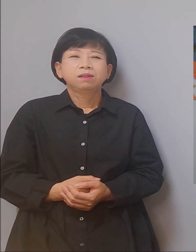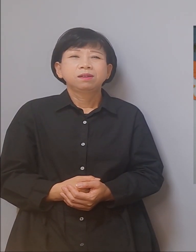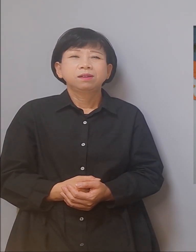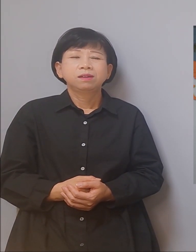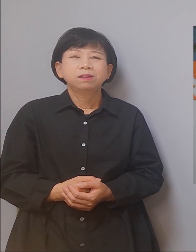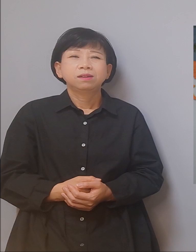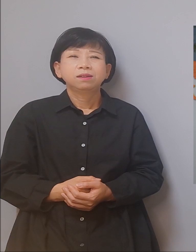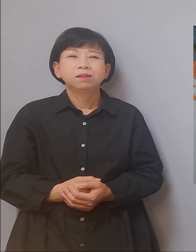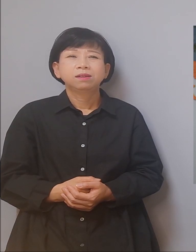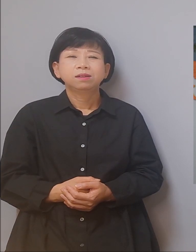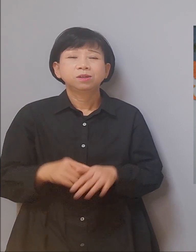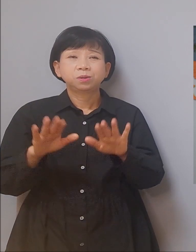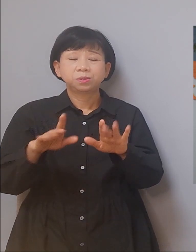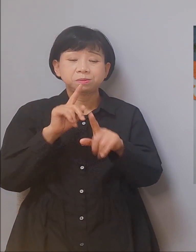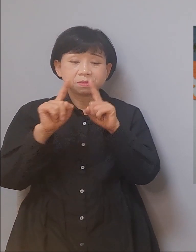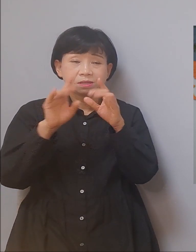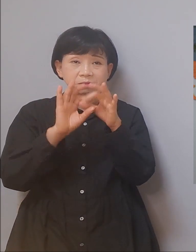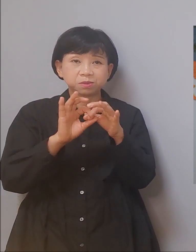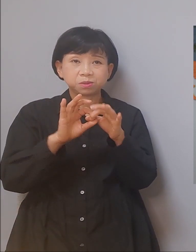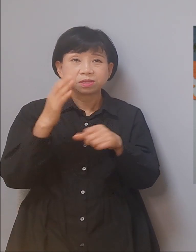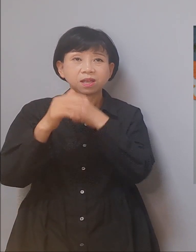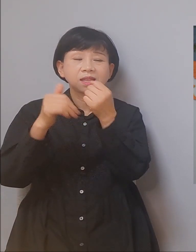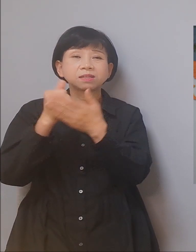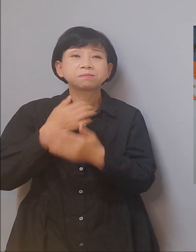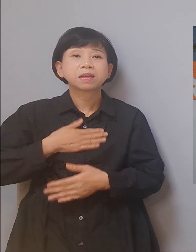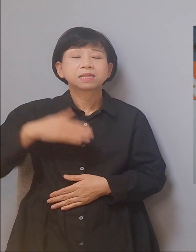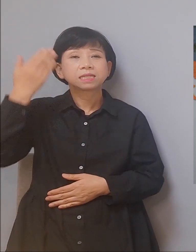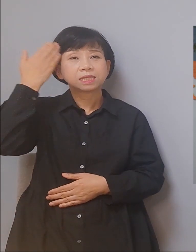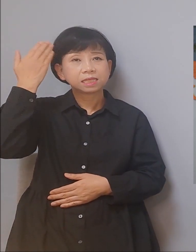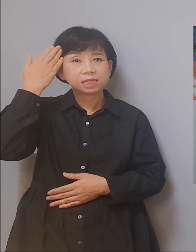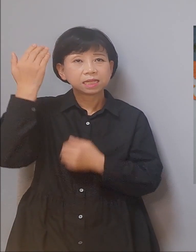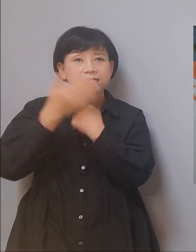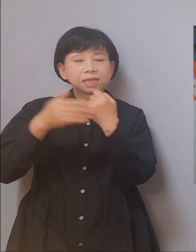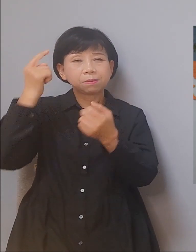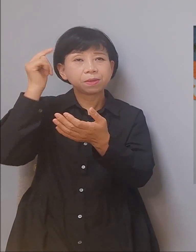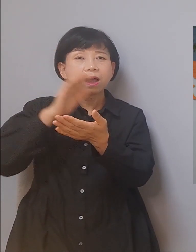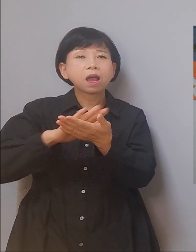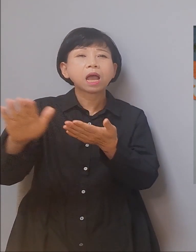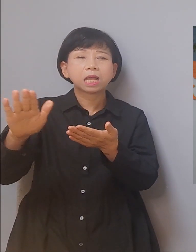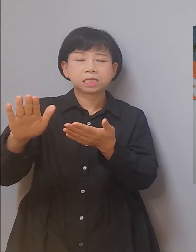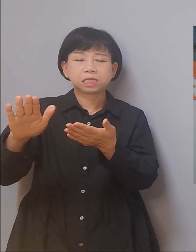겁니다. 오늘 말씀을 통하여 하나님을 아는 지식과 은혜의 평강이 이